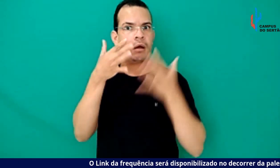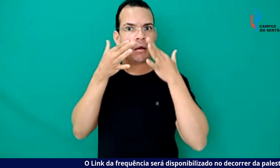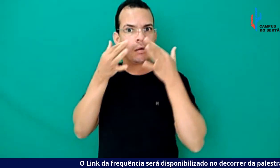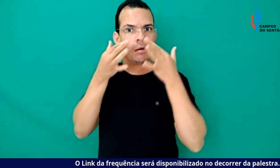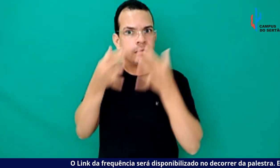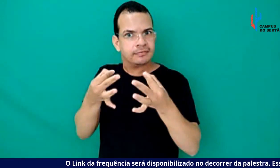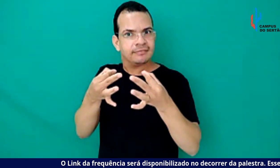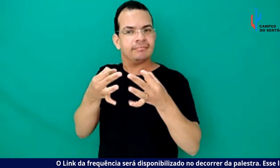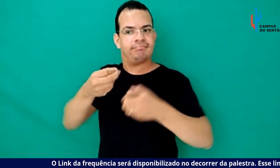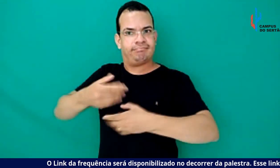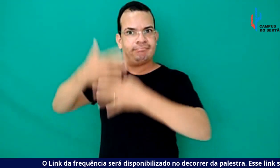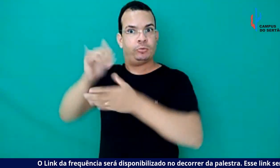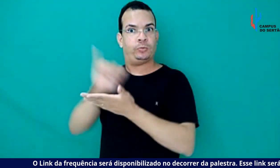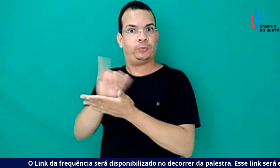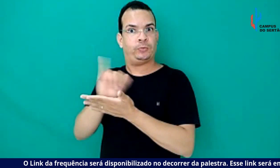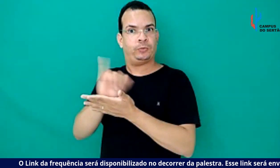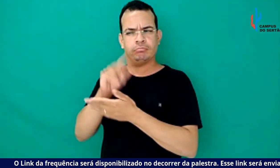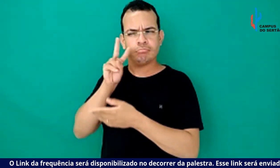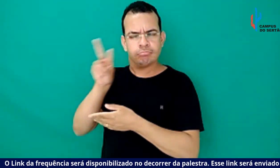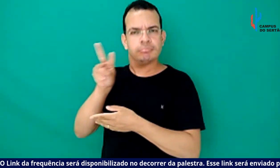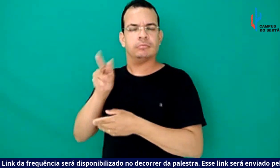anexar nessa folha de frequência.